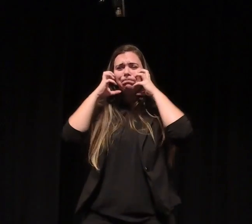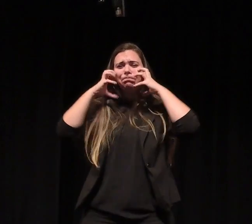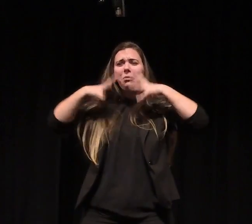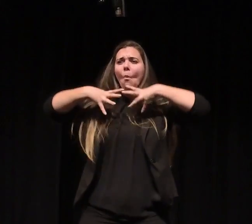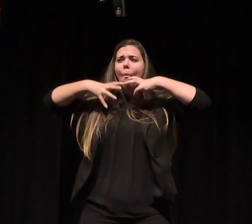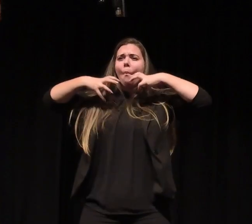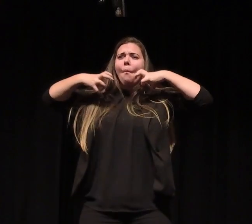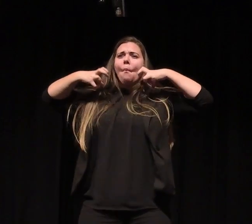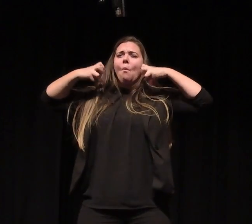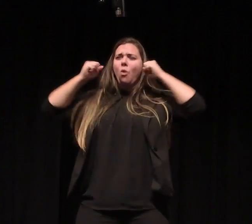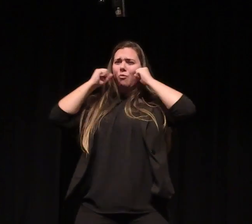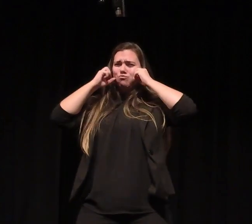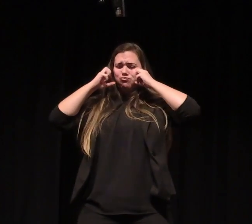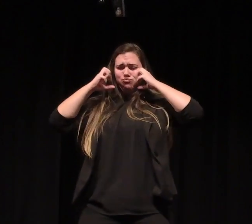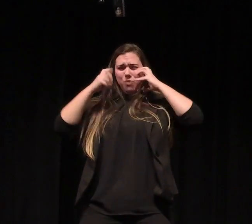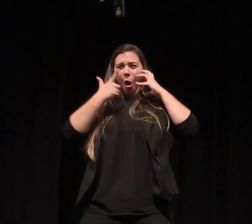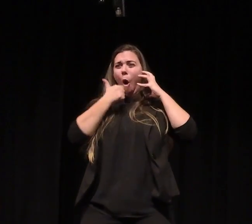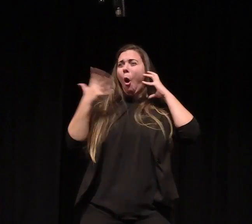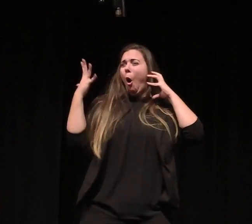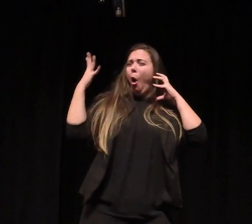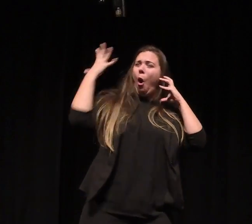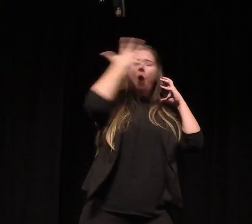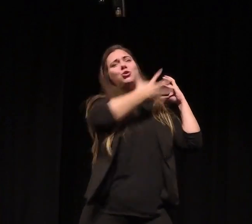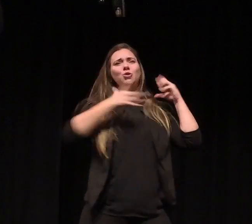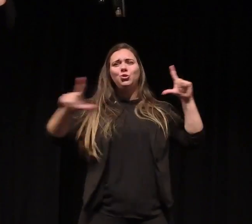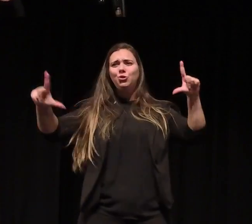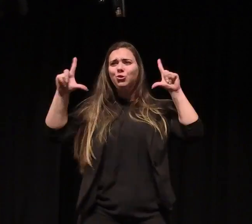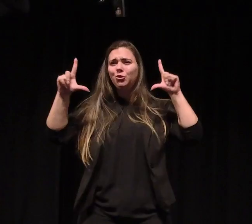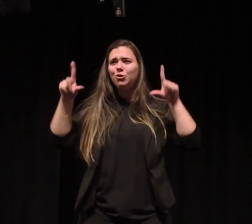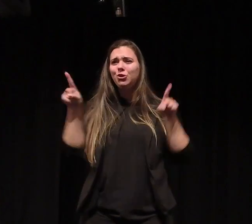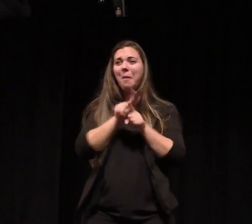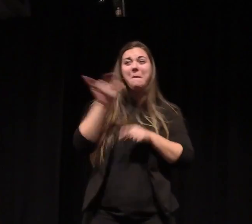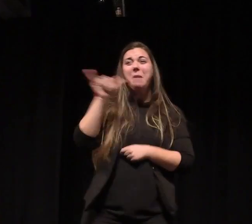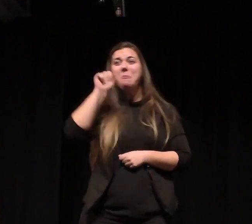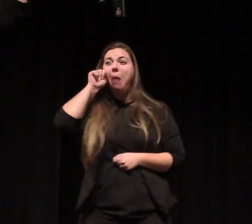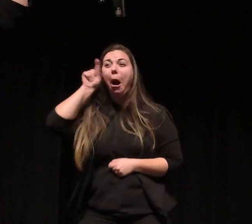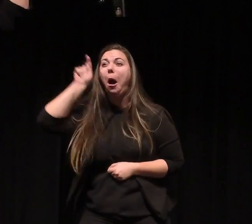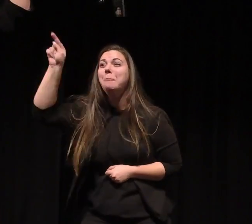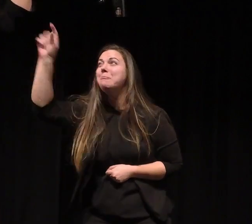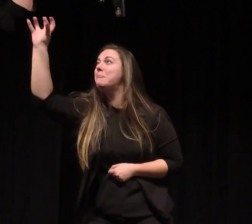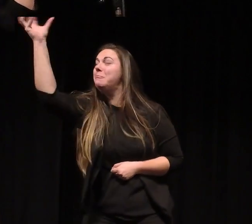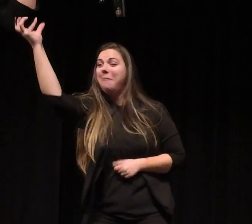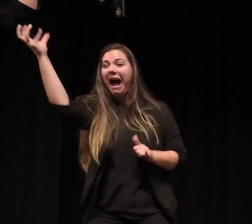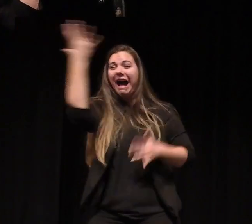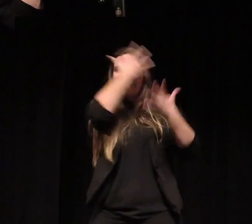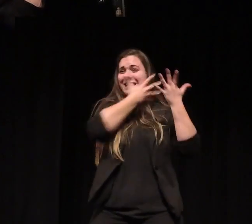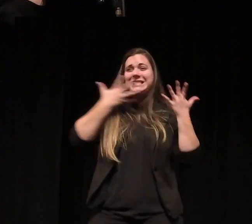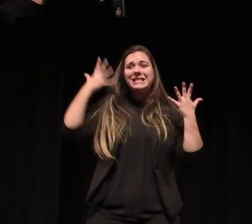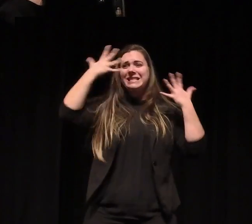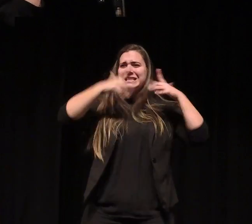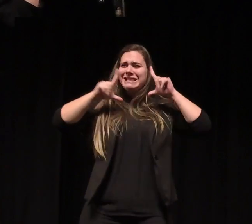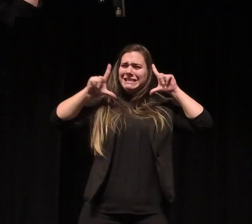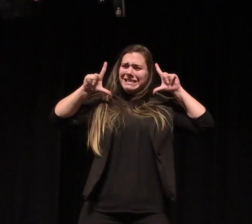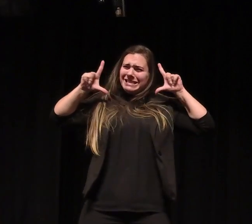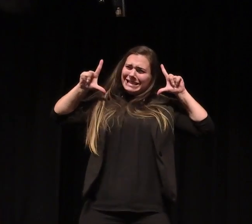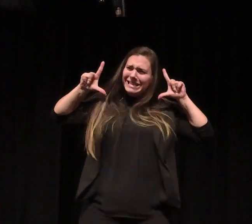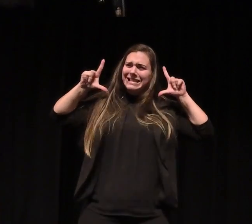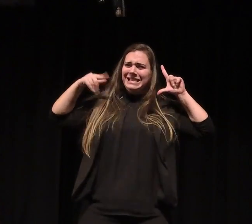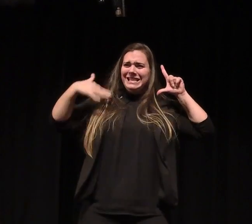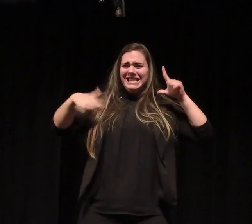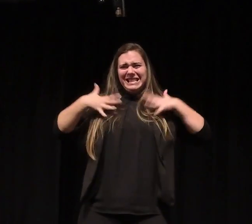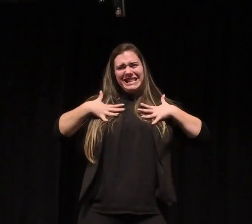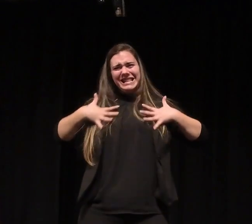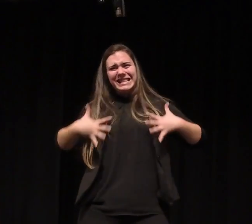et rouges comme les grosses pommes juteuses du pommier. Puis juste quand ça avait l'air que Marc-André allait